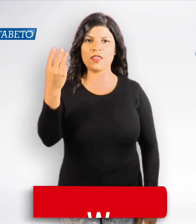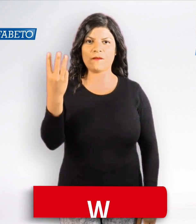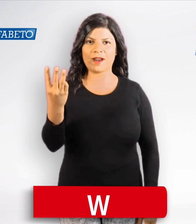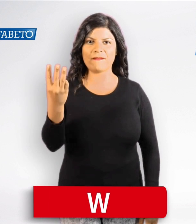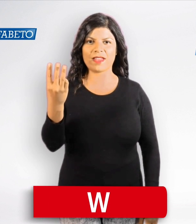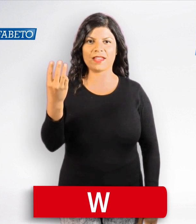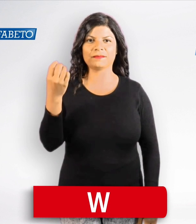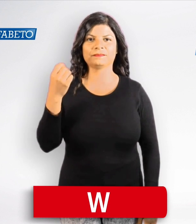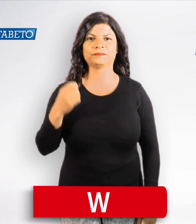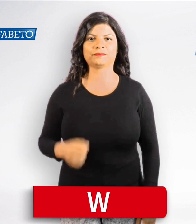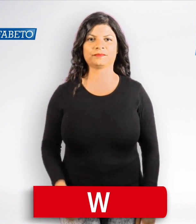W